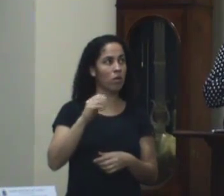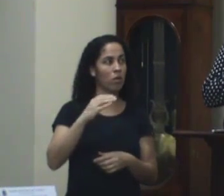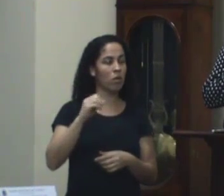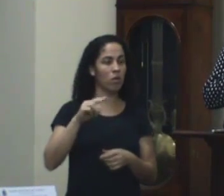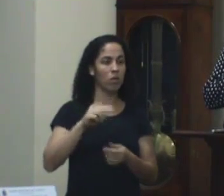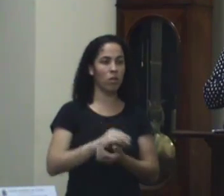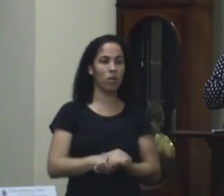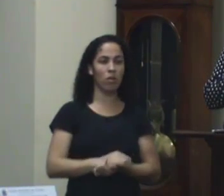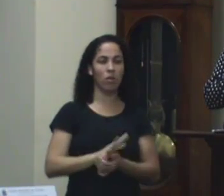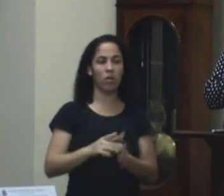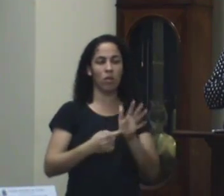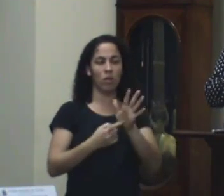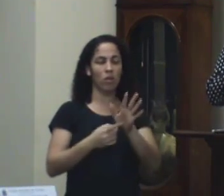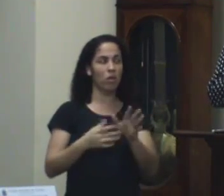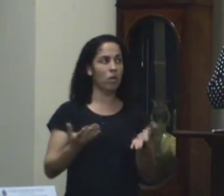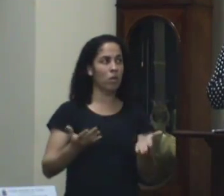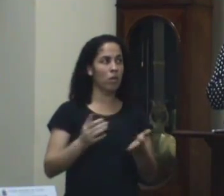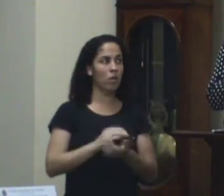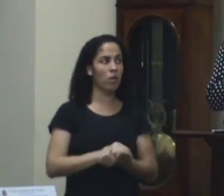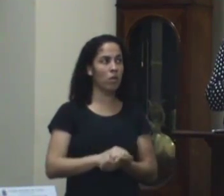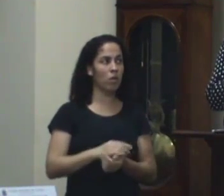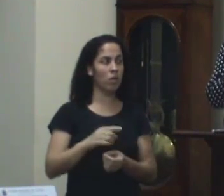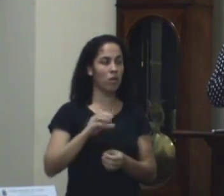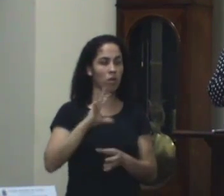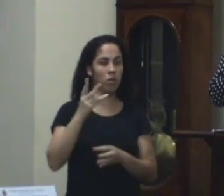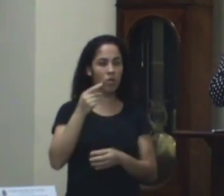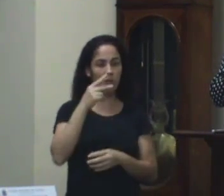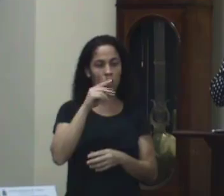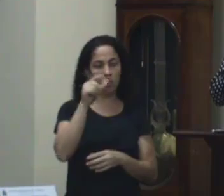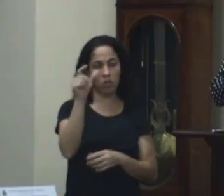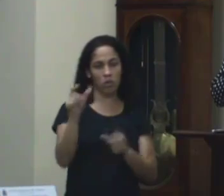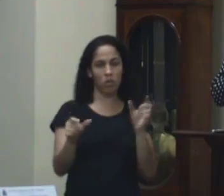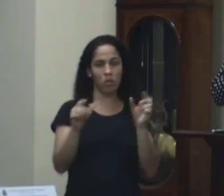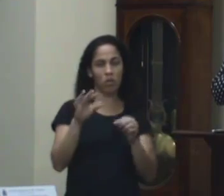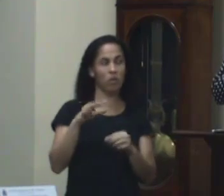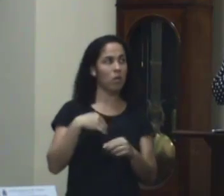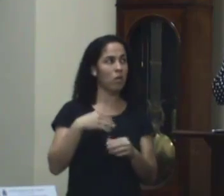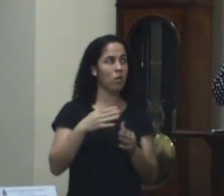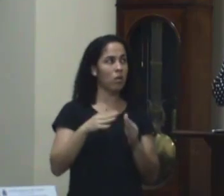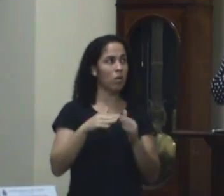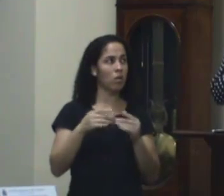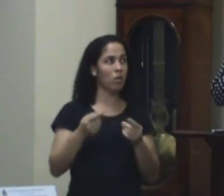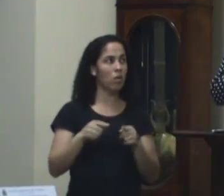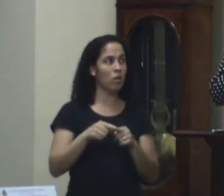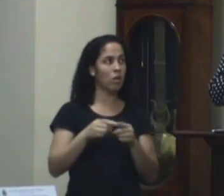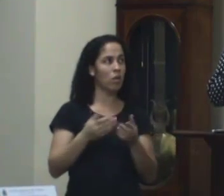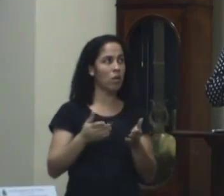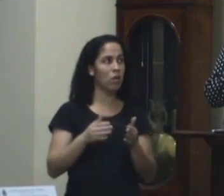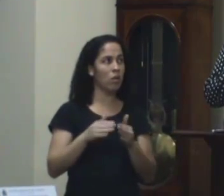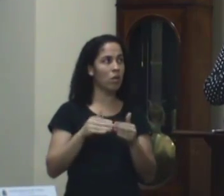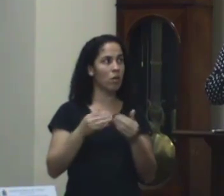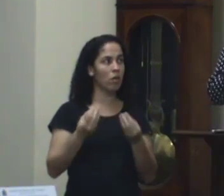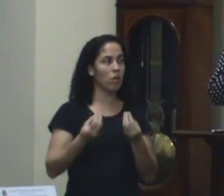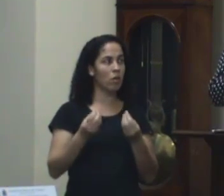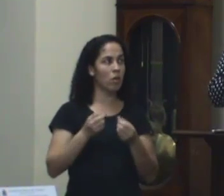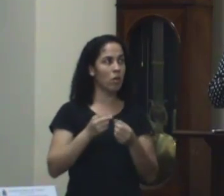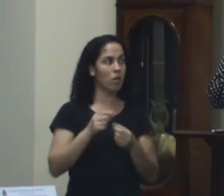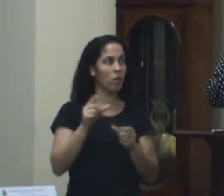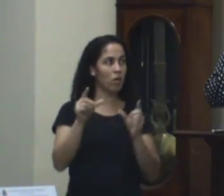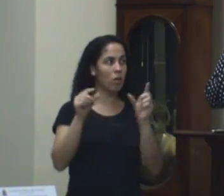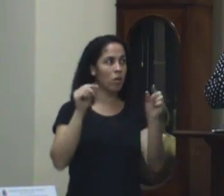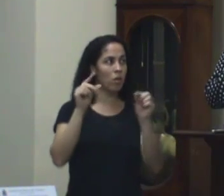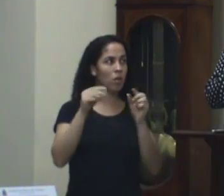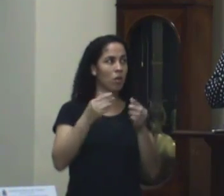isso. Então eu quero aqui deixar bem claro para todos vocês, né? Eu fui inquirida muitas das vezes qual seria a